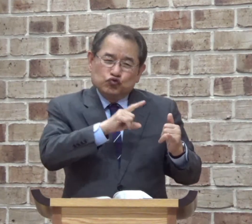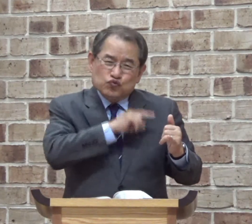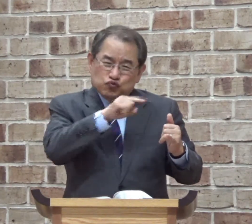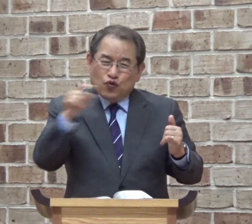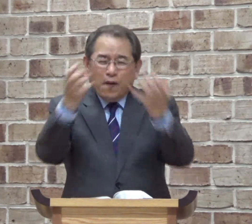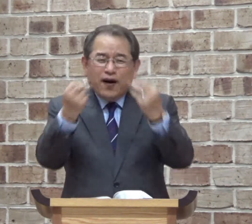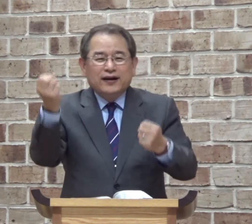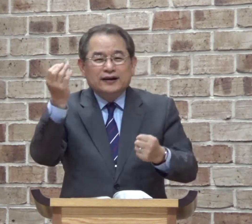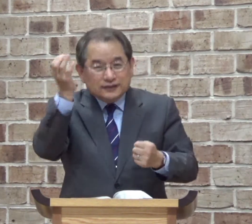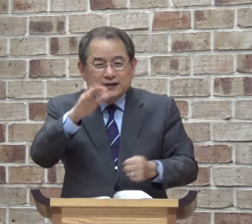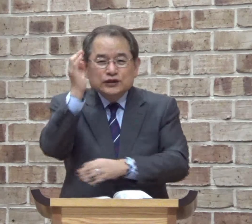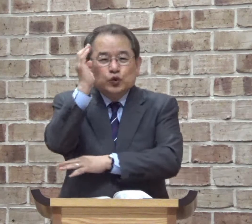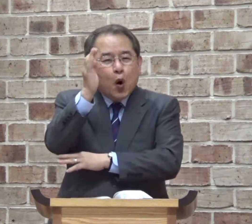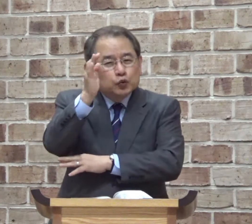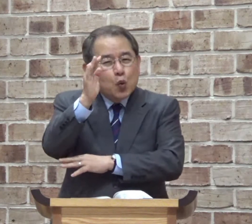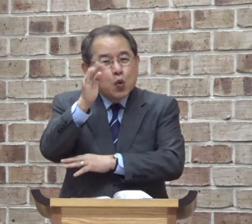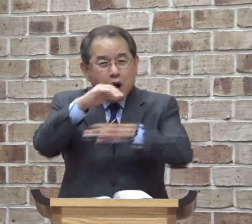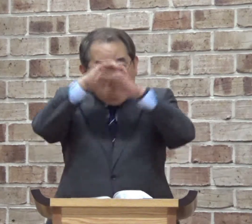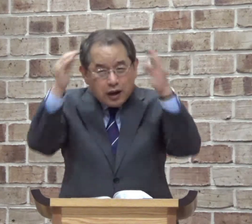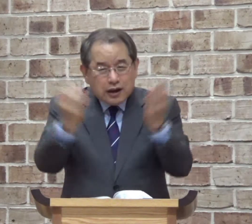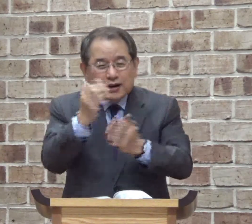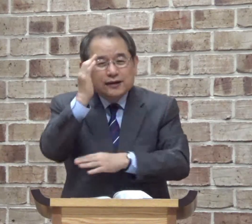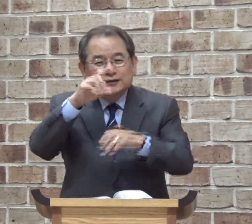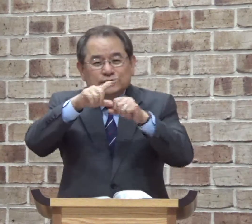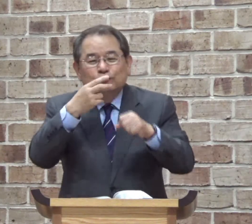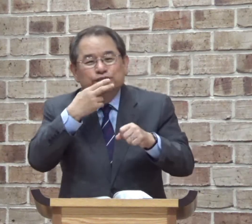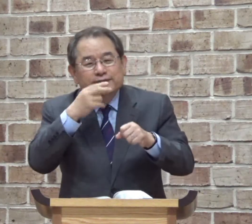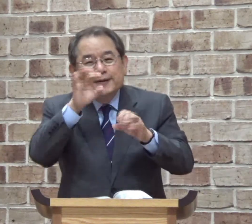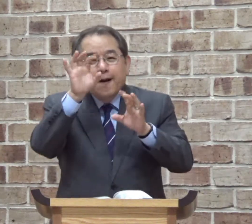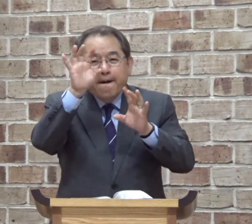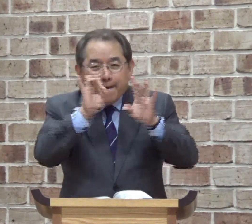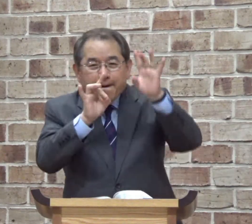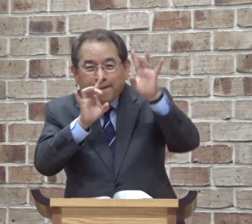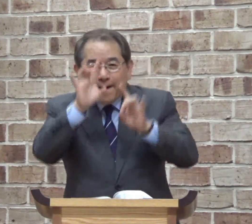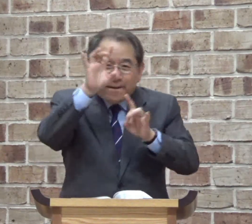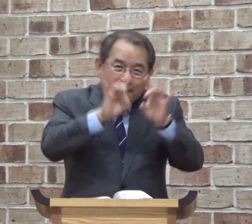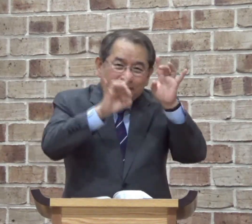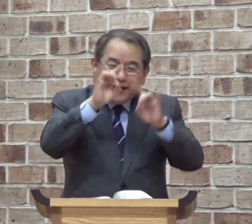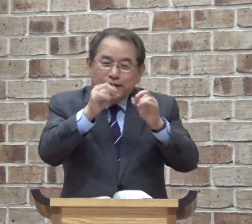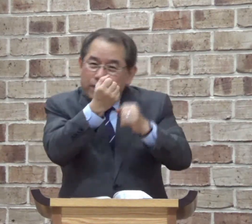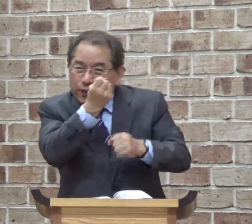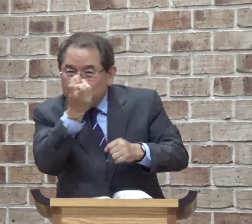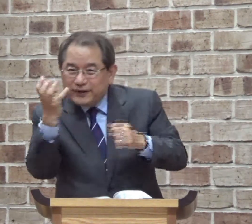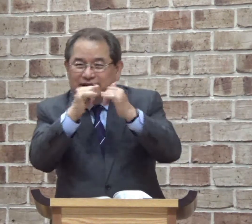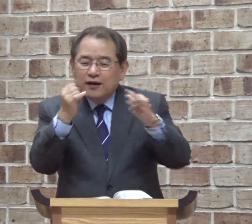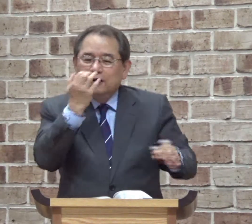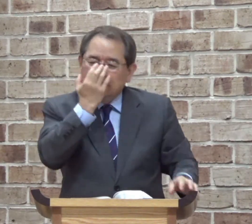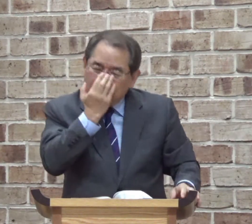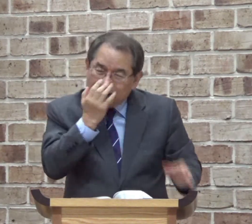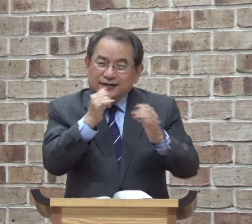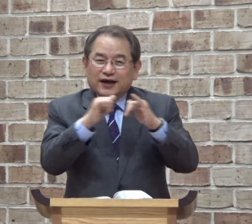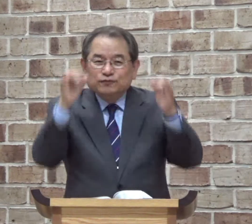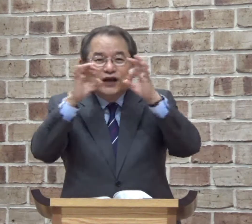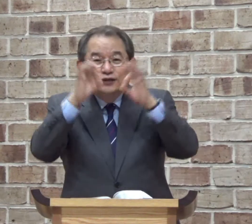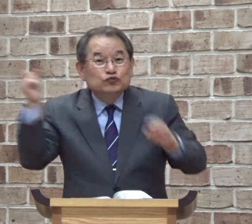그 중에 몇 사람을 골라서 그들의 겸손을 찾아보려고 합니다. 첫 번째는 모세.